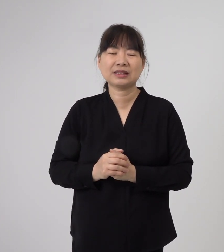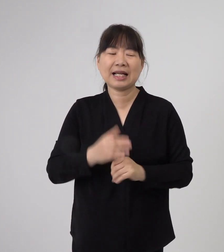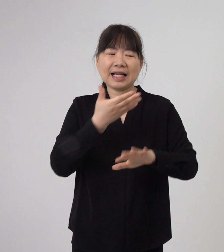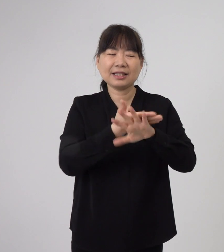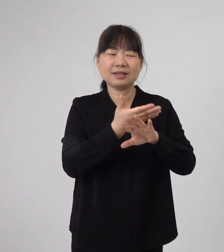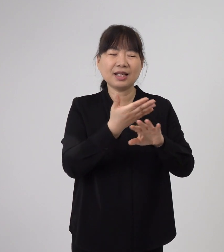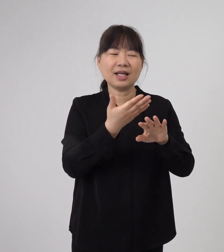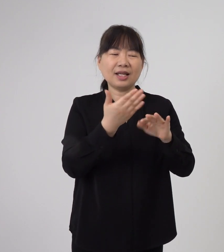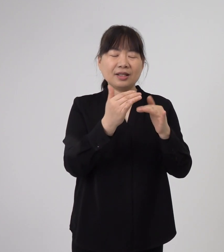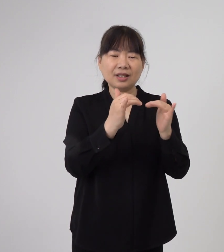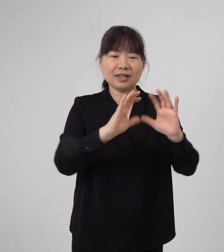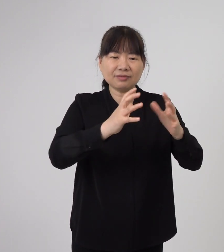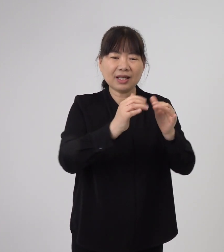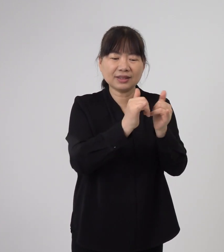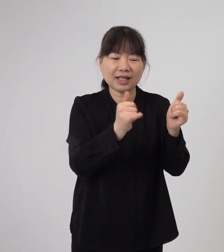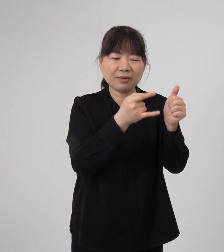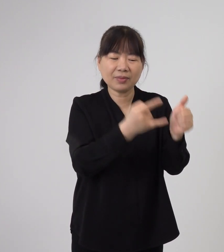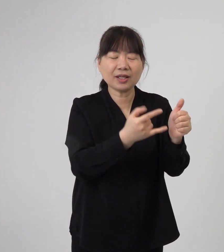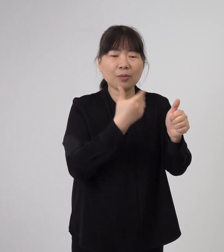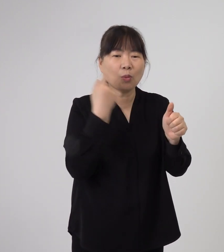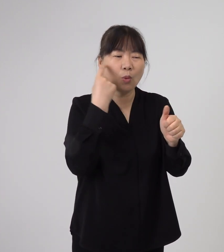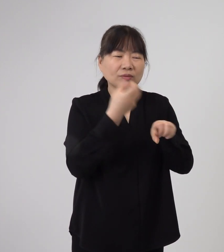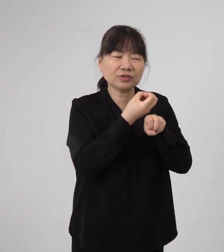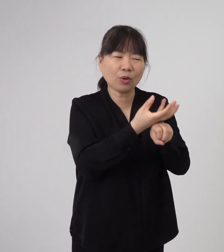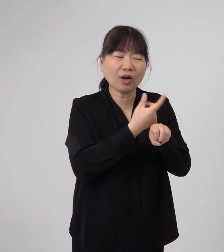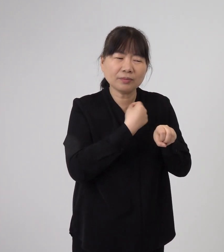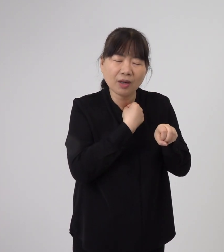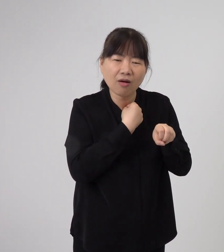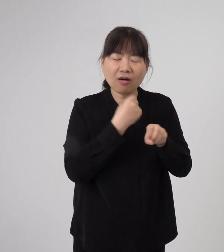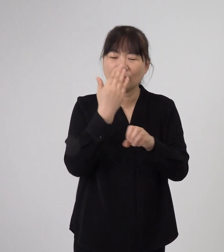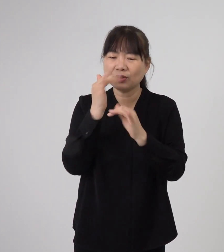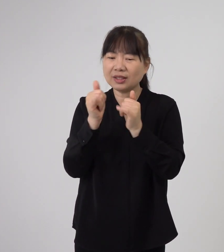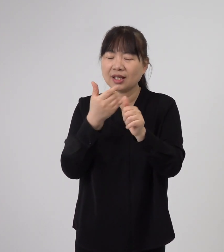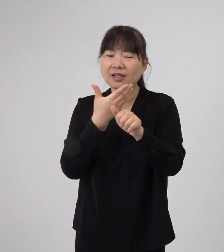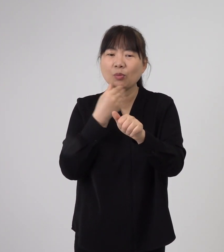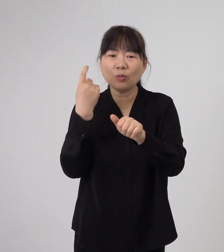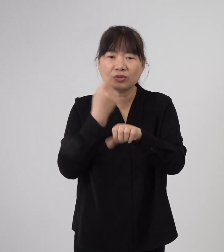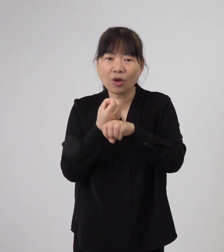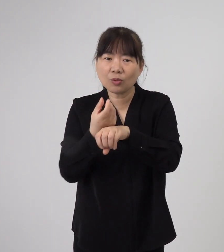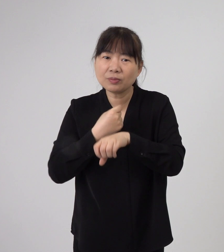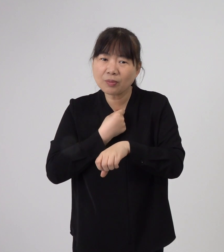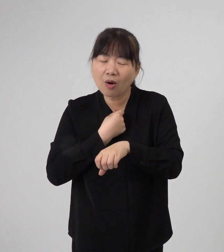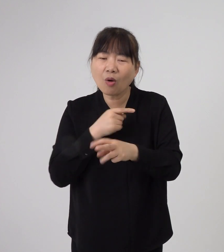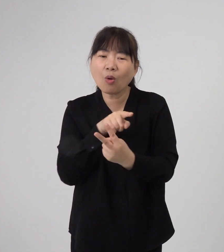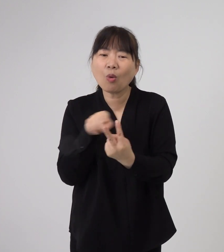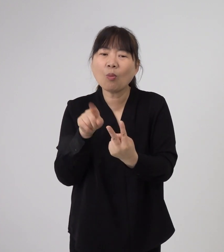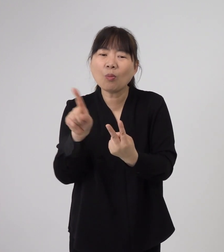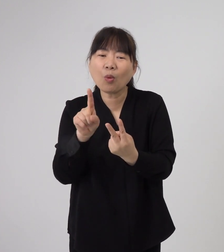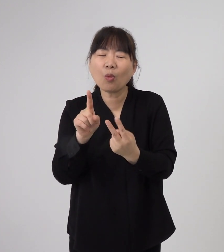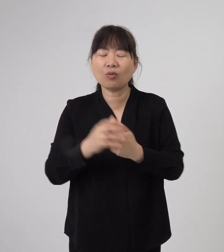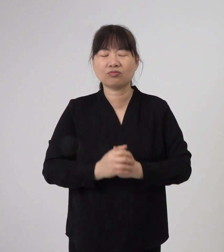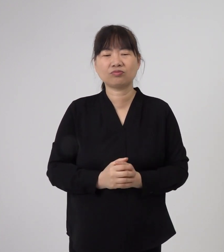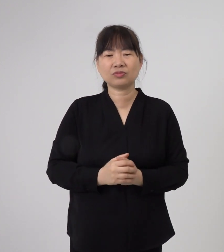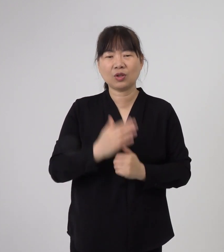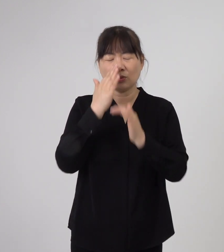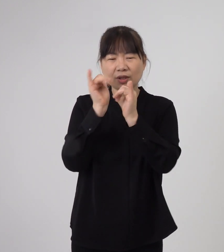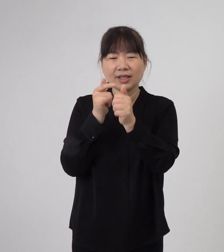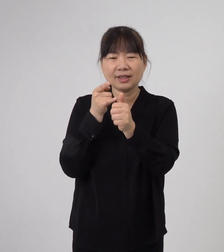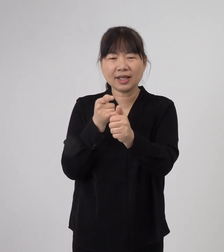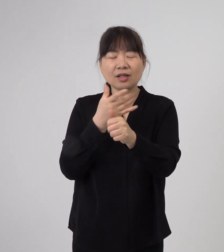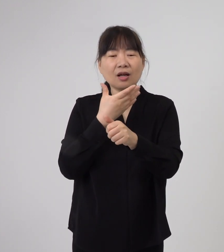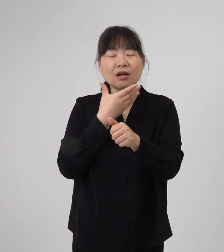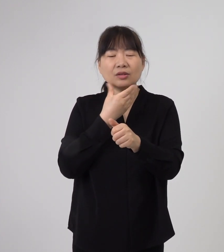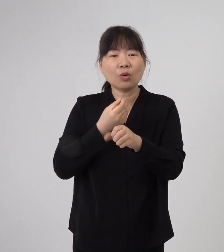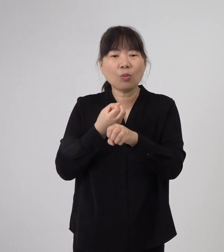이방인들을 대상으로 선교를 하겠다는 겁니까? 유대인들을 대상으로 선교하겠다는 겁니까? 그렇죠. 유대인들을 대상으로 선교